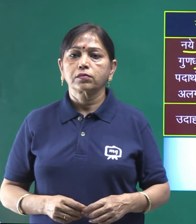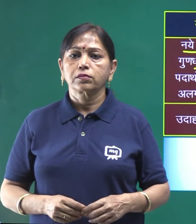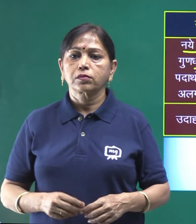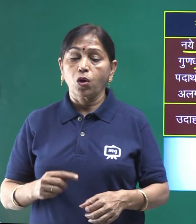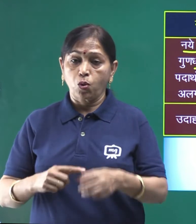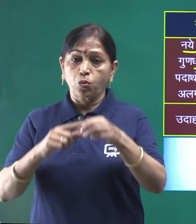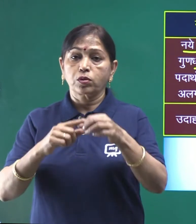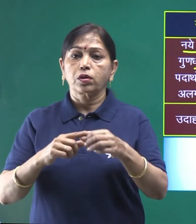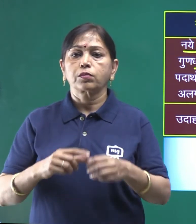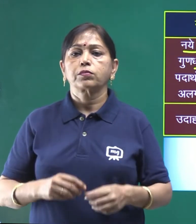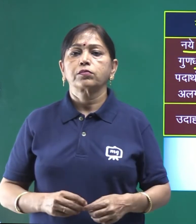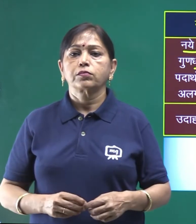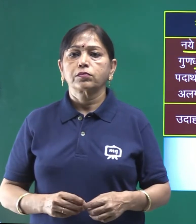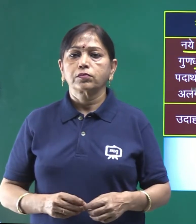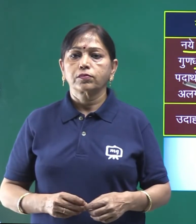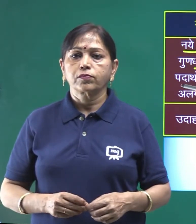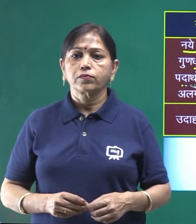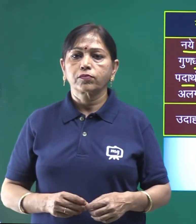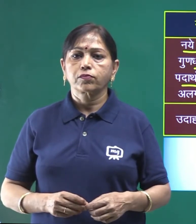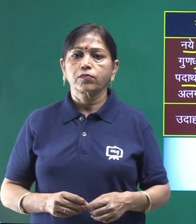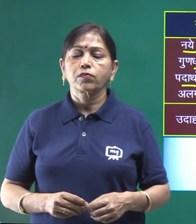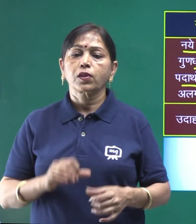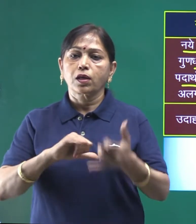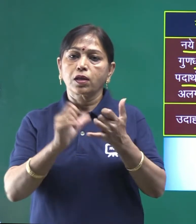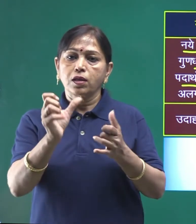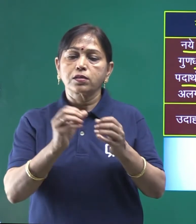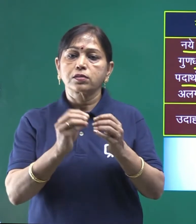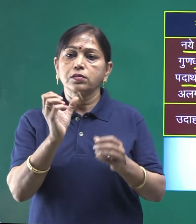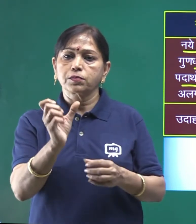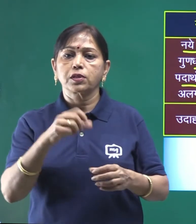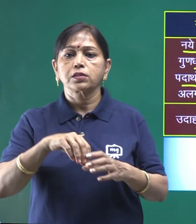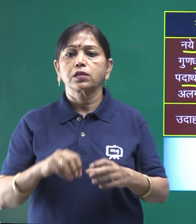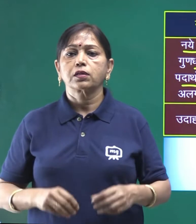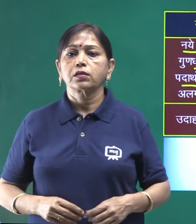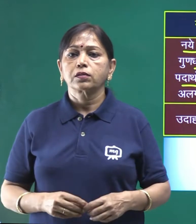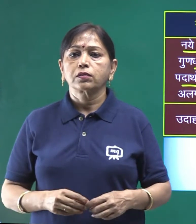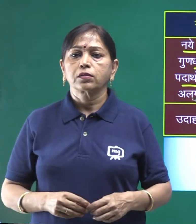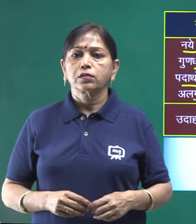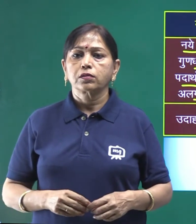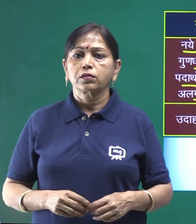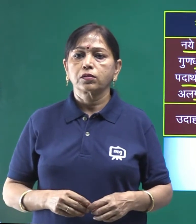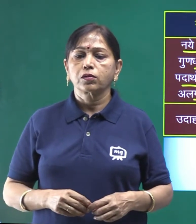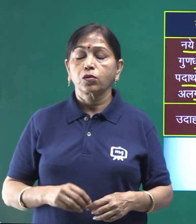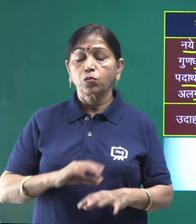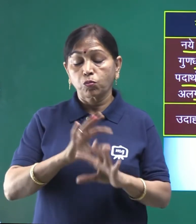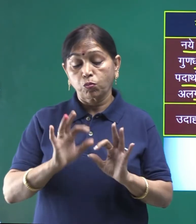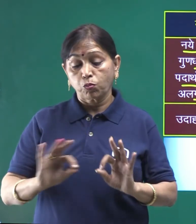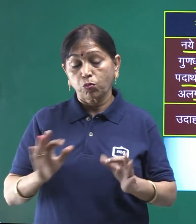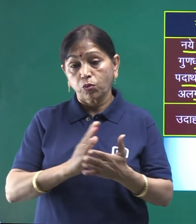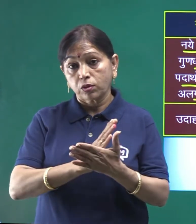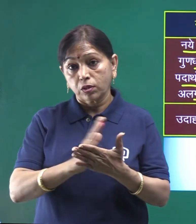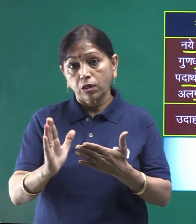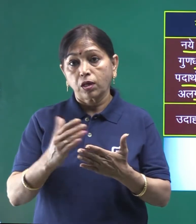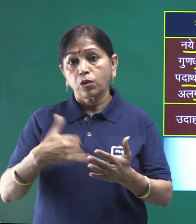गुणधर्म घटक पदार्थों से पूर्णतः अलग होते हैं।